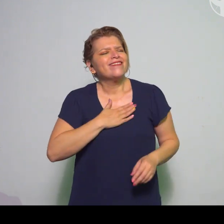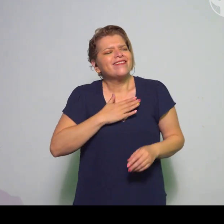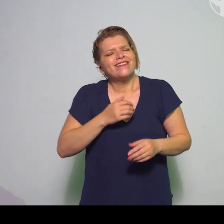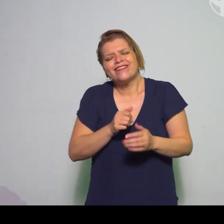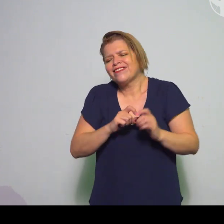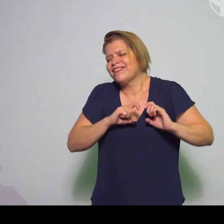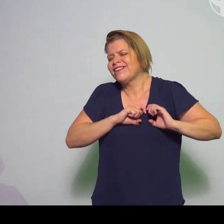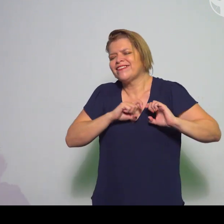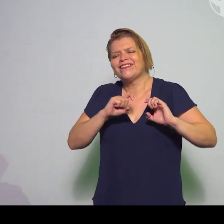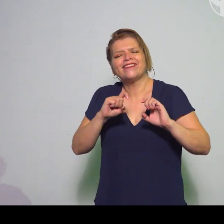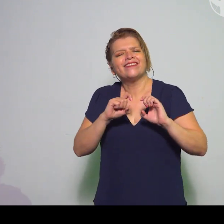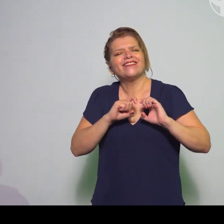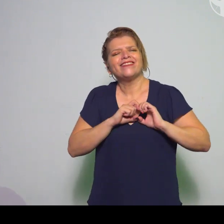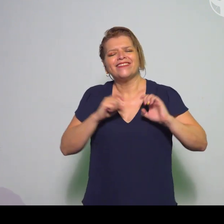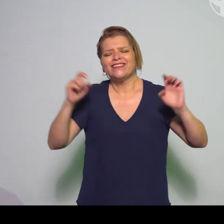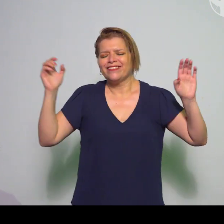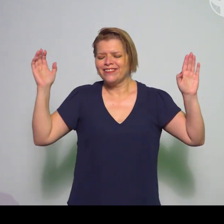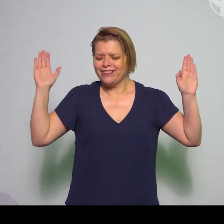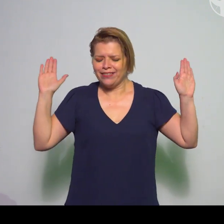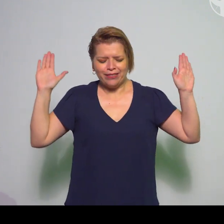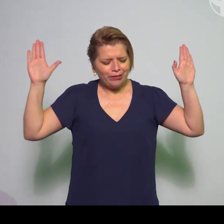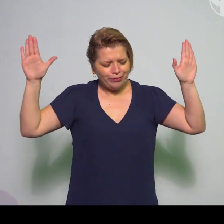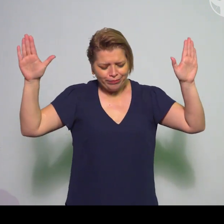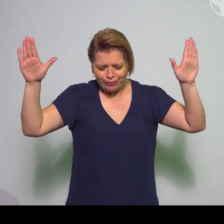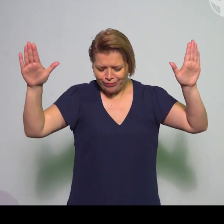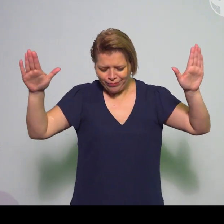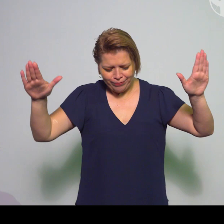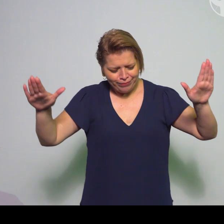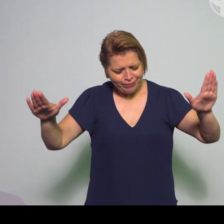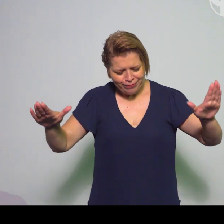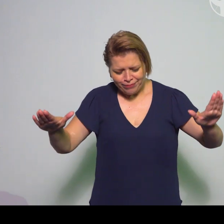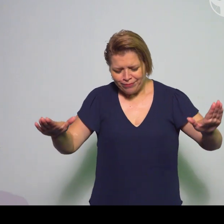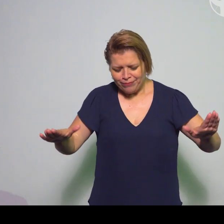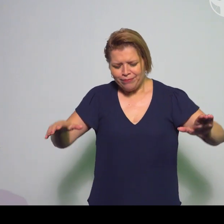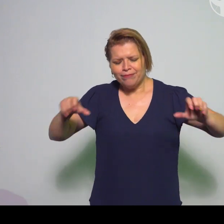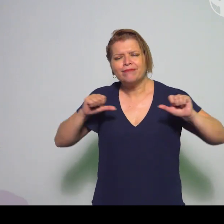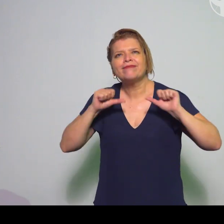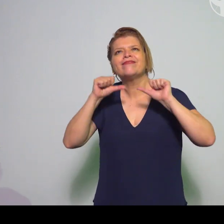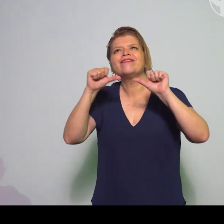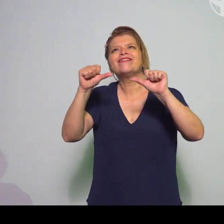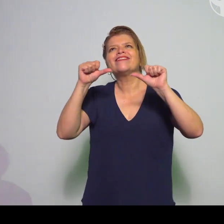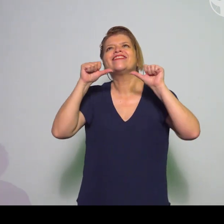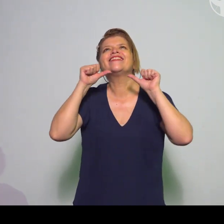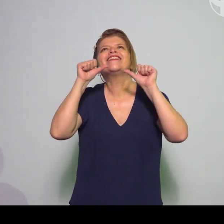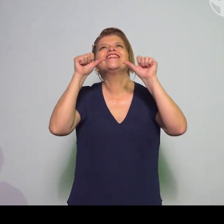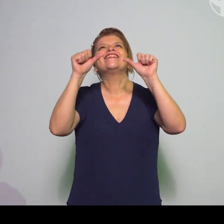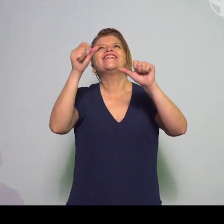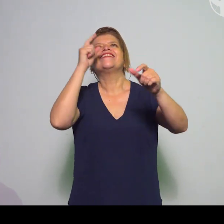te adoraré, te adoraré.